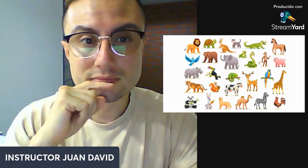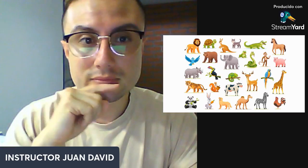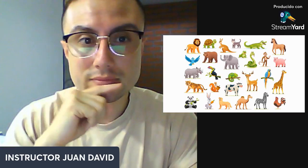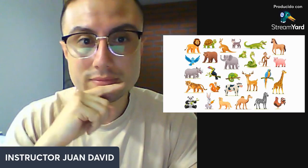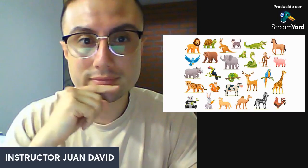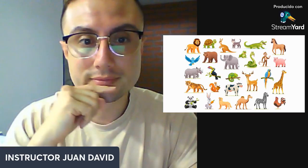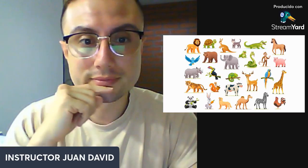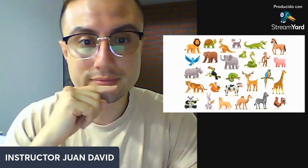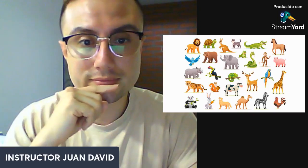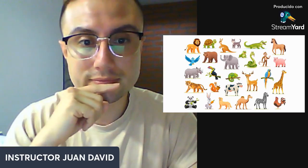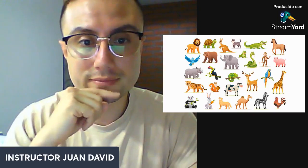¿Sí?